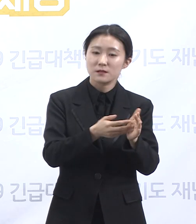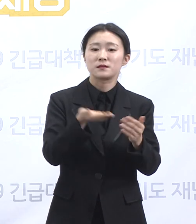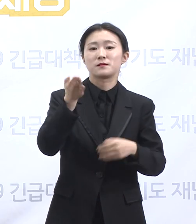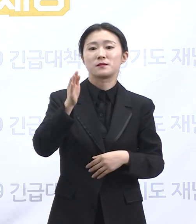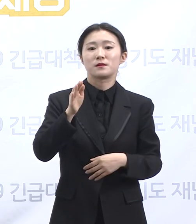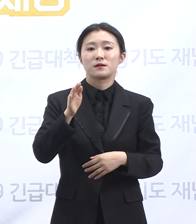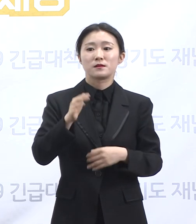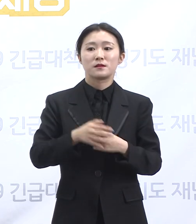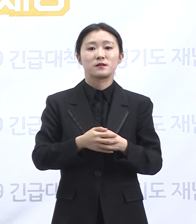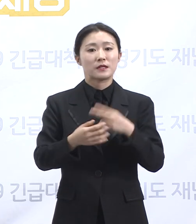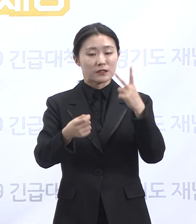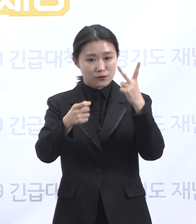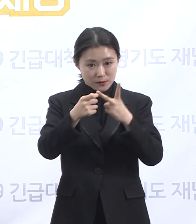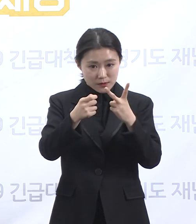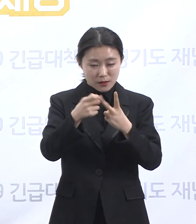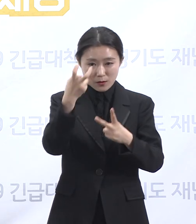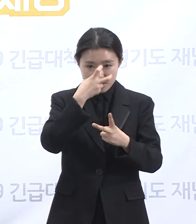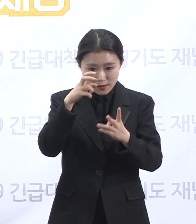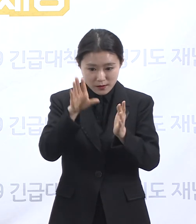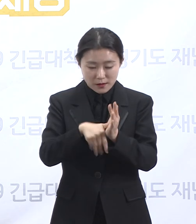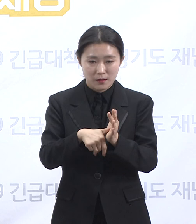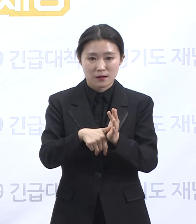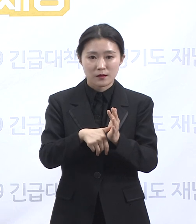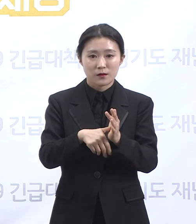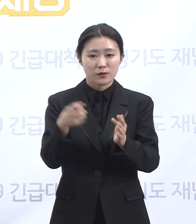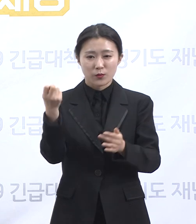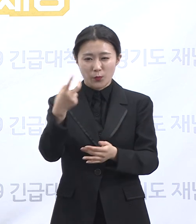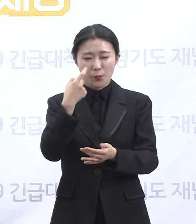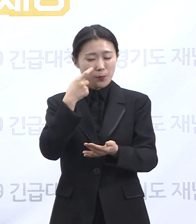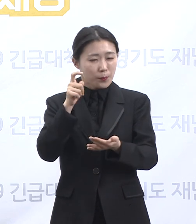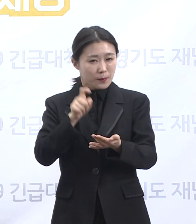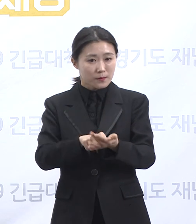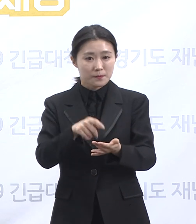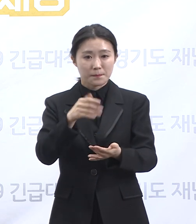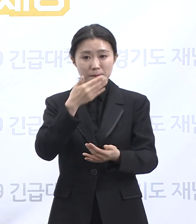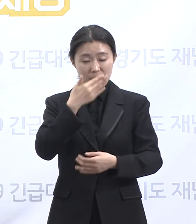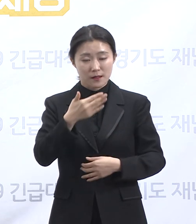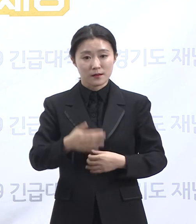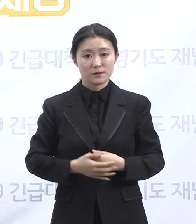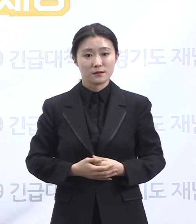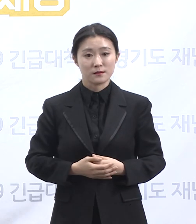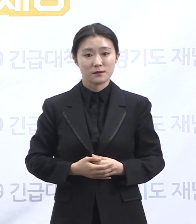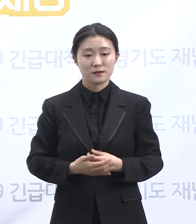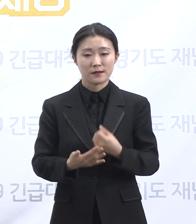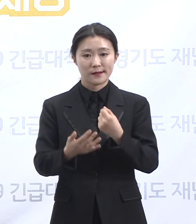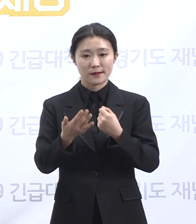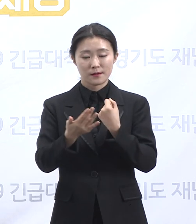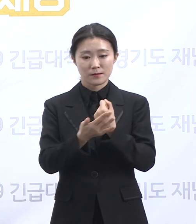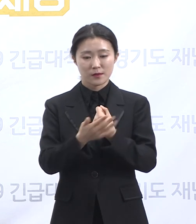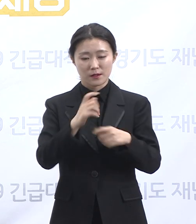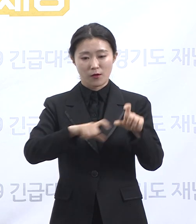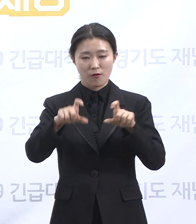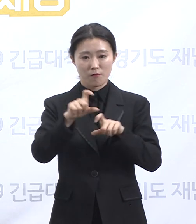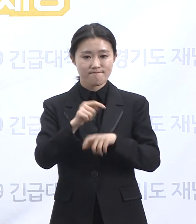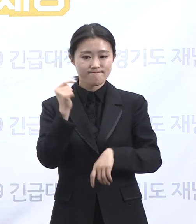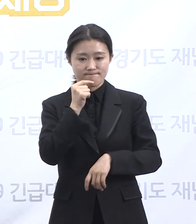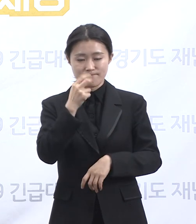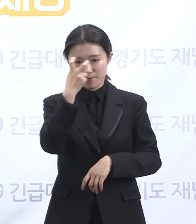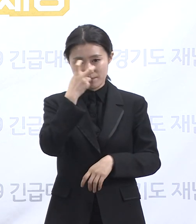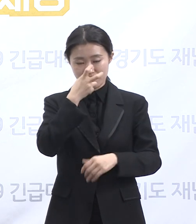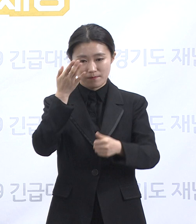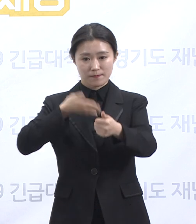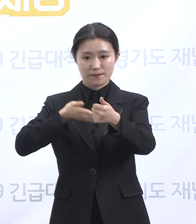전 시기에는 검사에서 음성이 나올 가능성도 높습니다. 세계 어느 지역도 충분히 안전하진 않으며, 항공기와